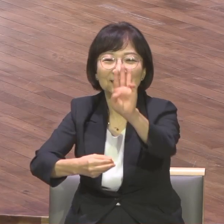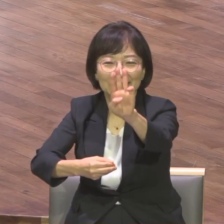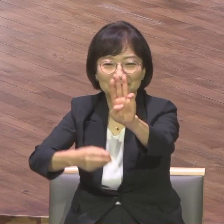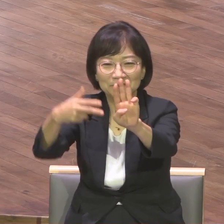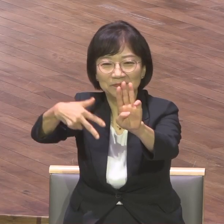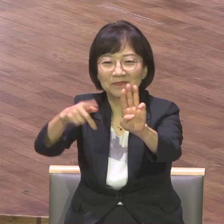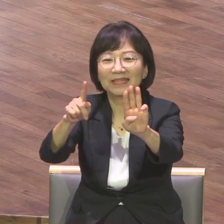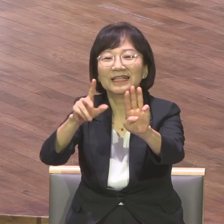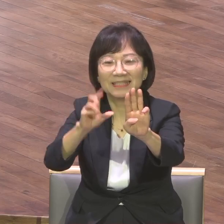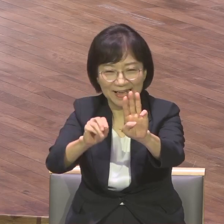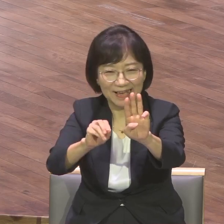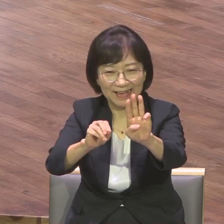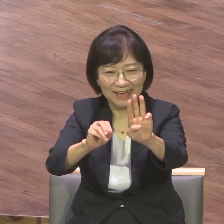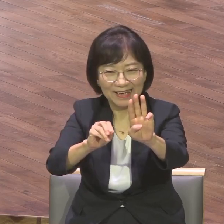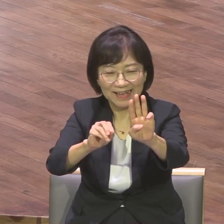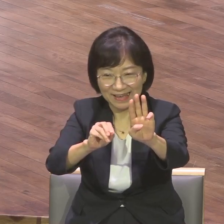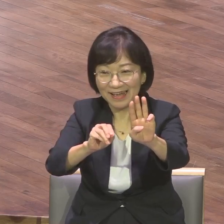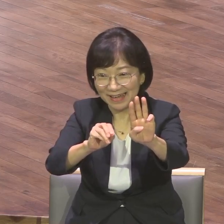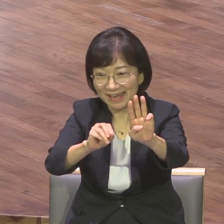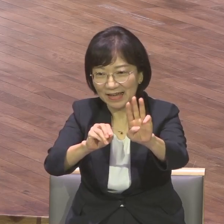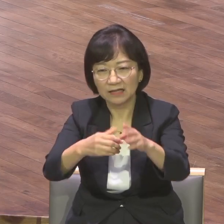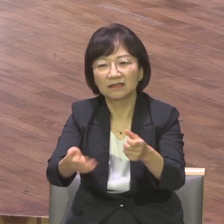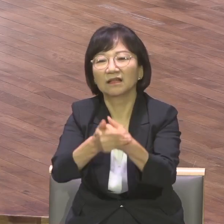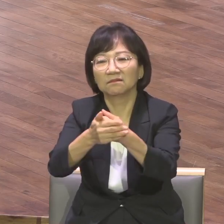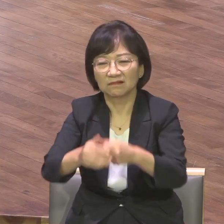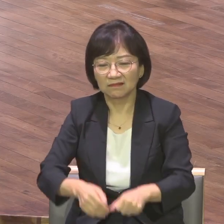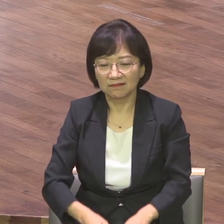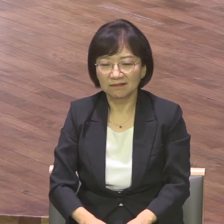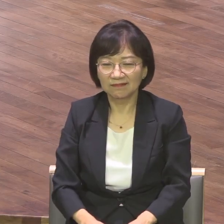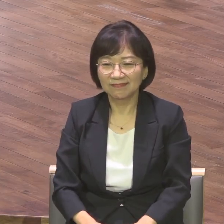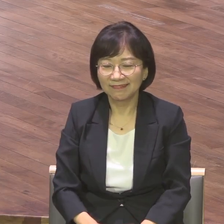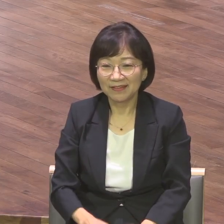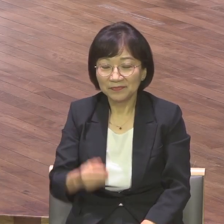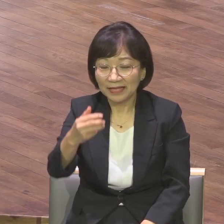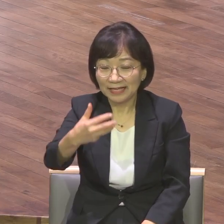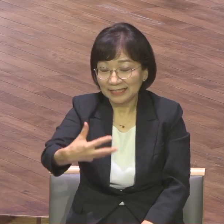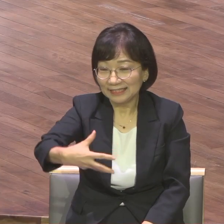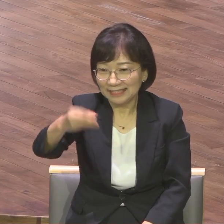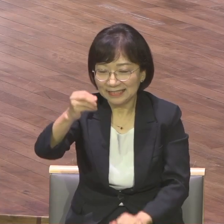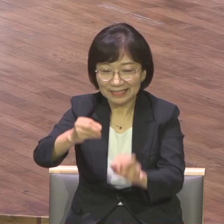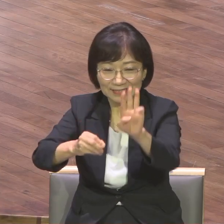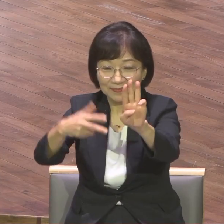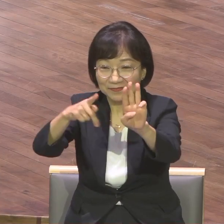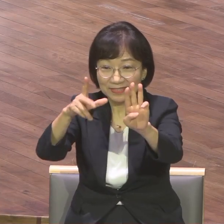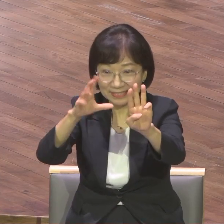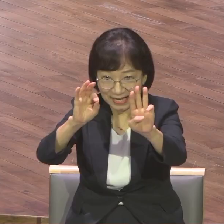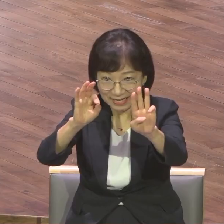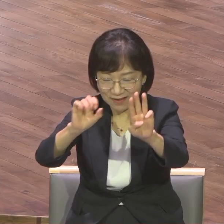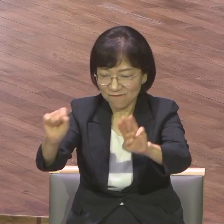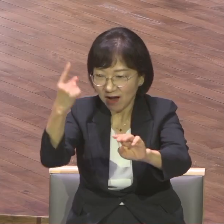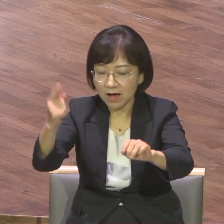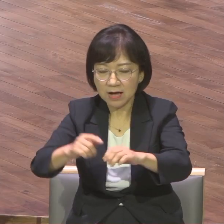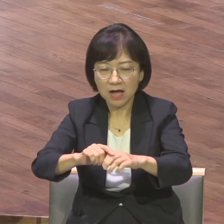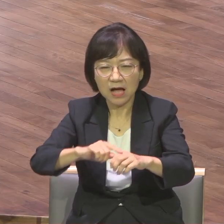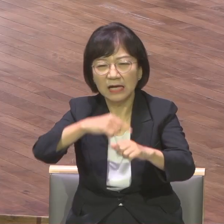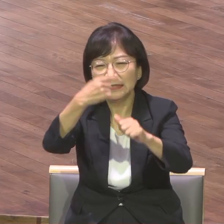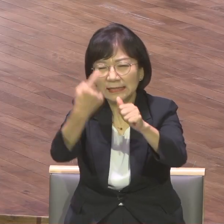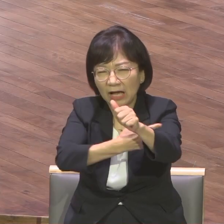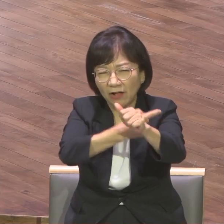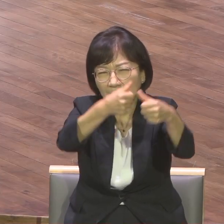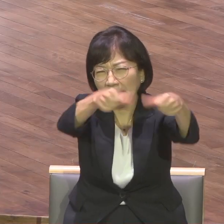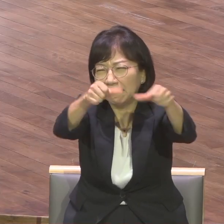날씨도 창세기 3장 때문에 모든 자연현상까지도